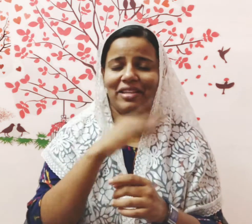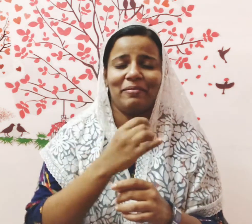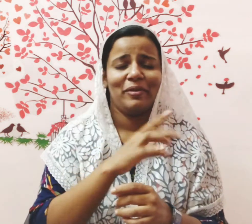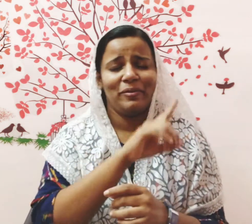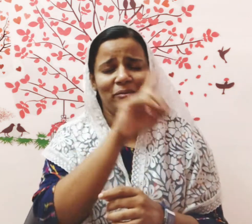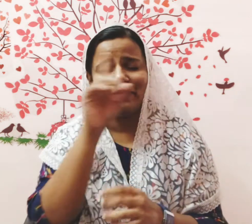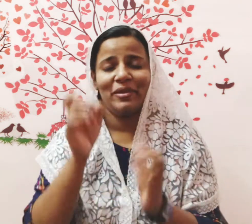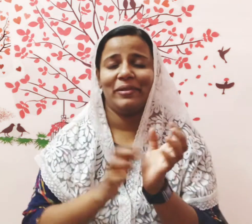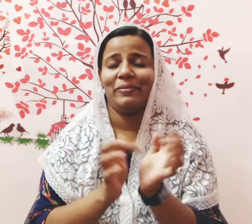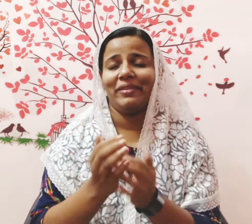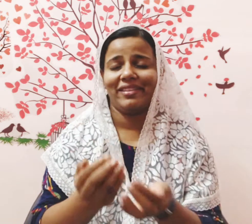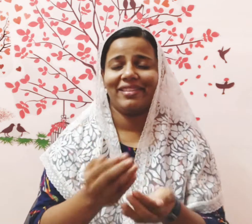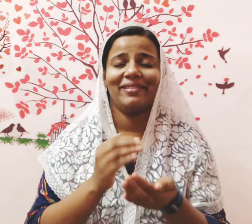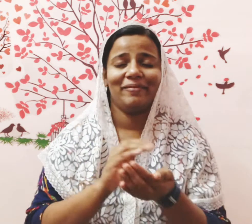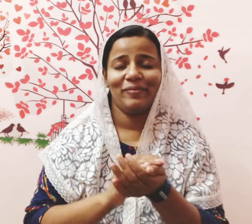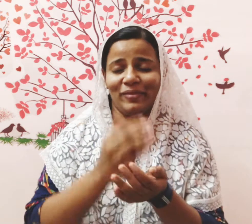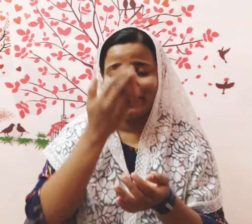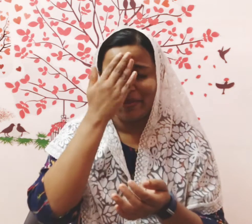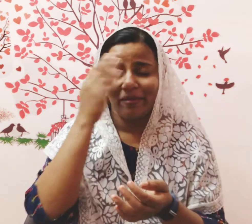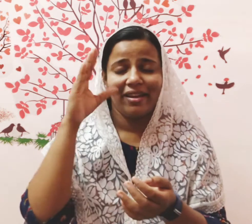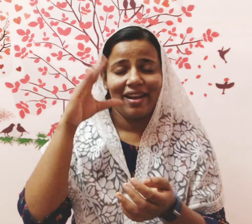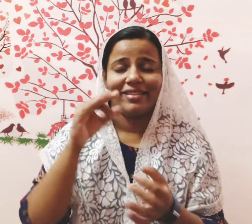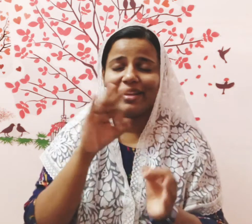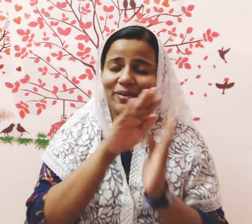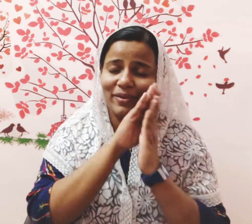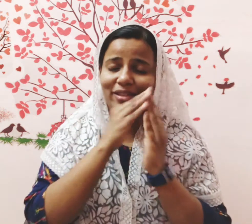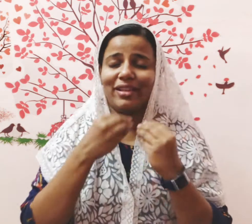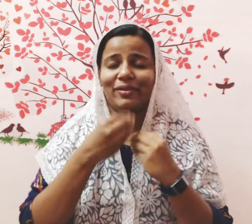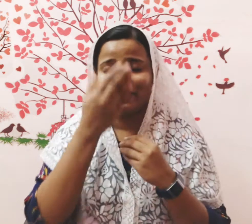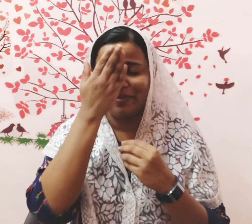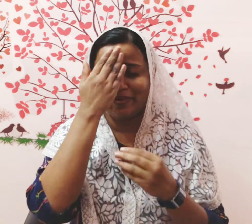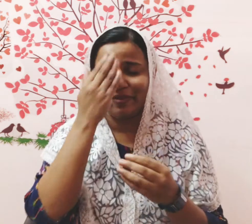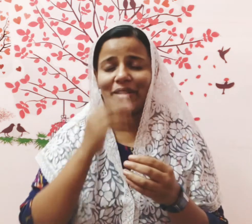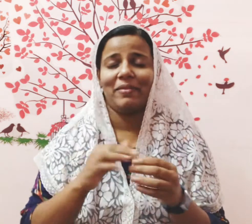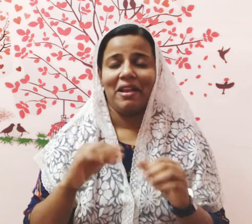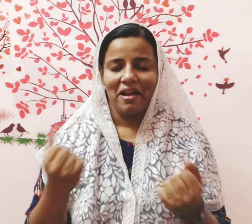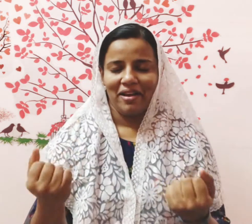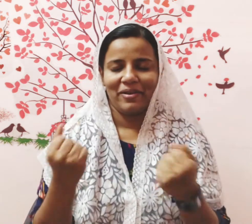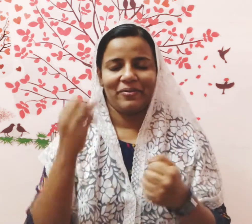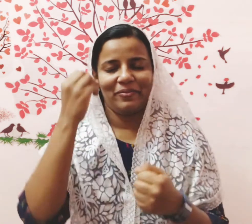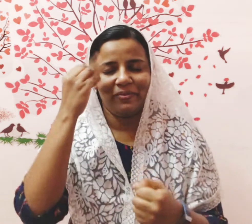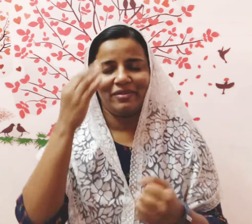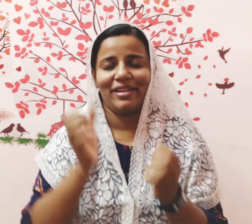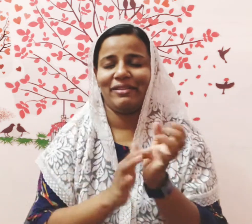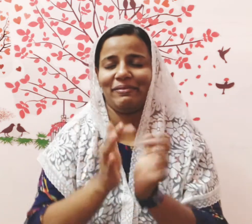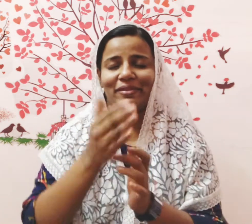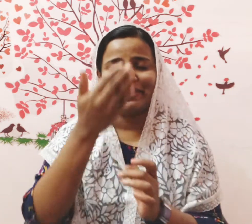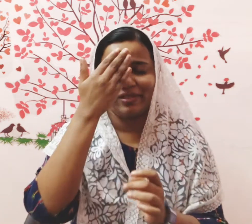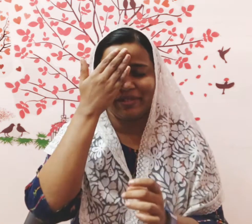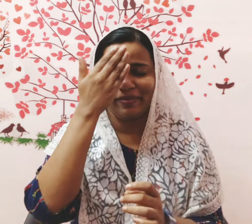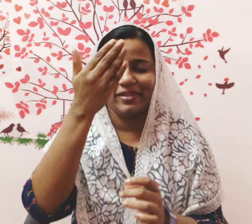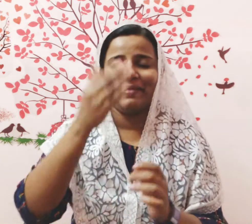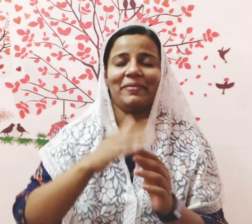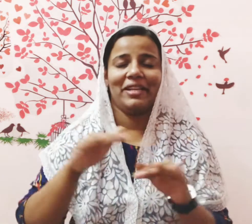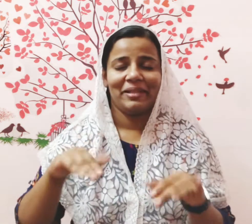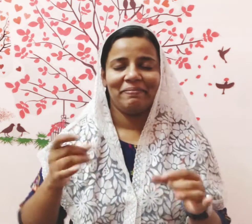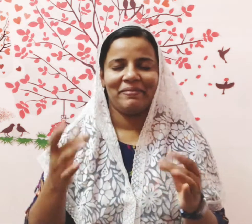മുഴുവൻ കാത്തുപരിപാലിച്ചതിന് ഒരിക്കലൂടെ സ്തോത്രം. രാത്രി നല്ല ഉറക്കം തന്നതിന് ഒരിക്കലൂടെ സ്തോത്രം. ഈ പ്രഭാതത്തിൽ ആരോഗ്യത്തോടെ ഞങ്ങളെ ഉണർത്തിയതിന് സ്തോത്രം. ഈ പകൽക്കാലം